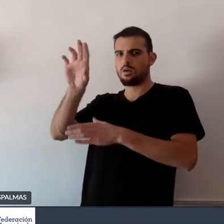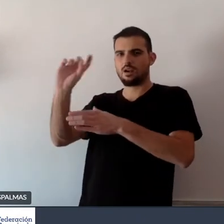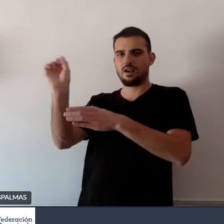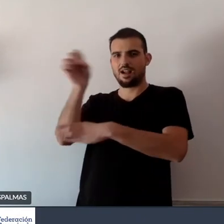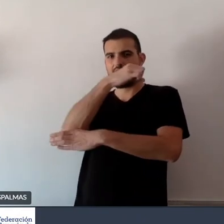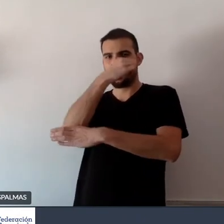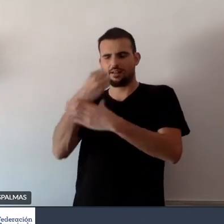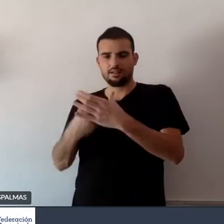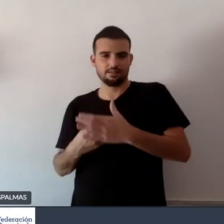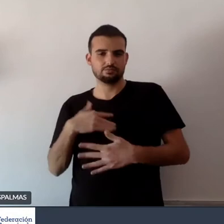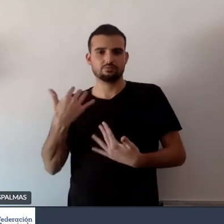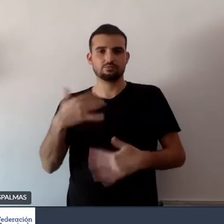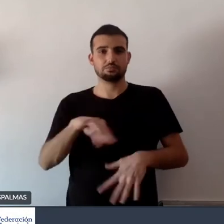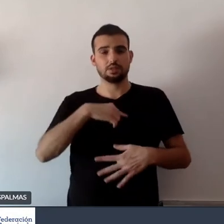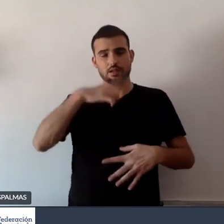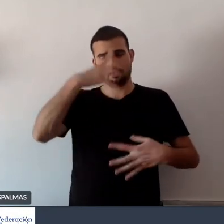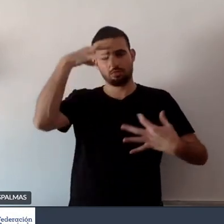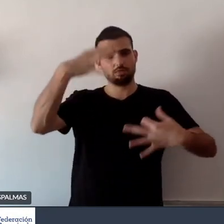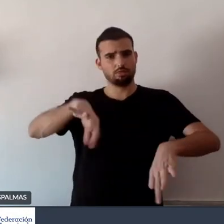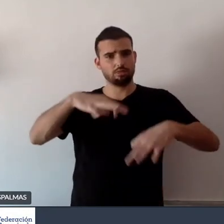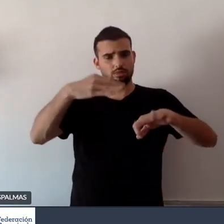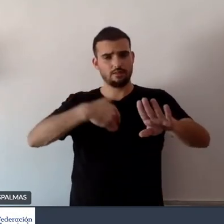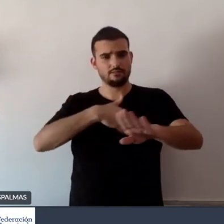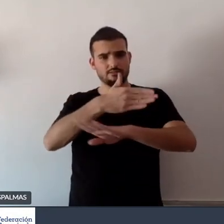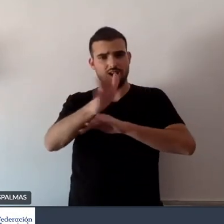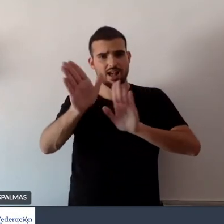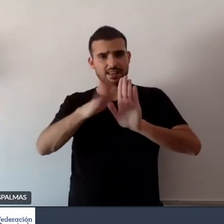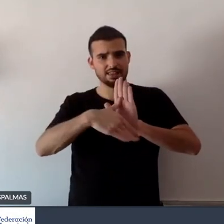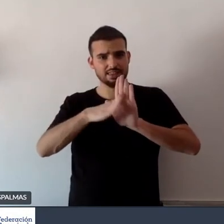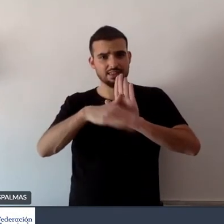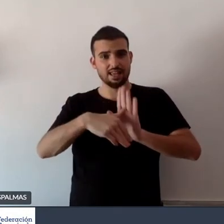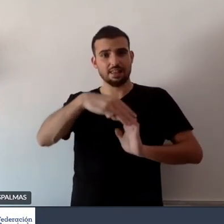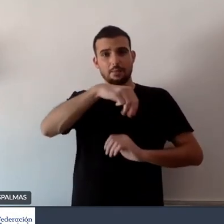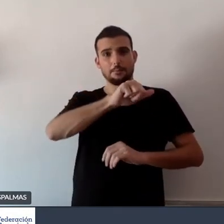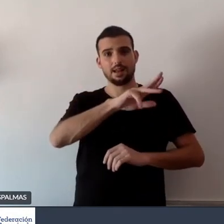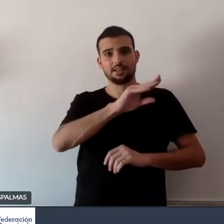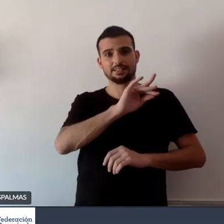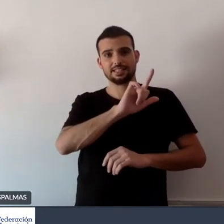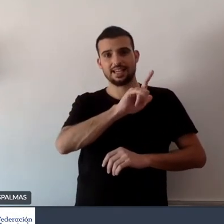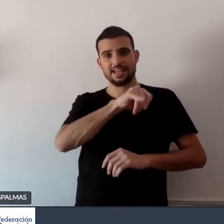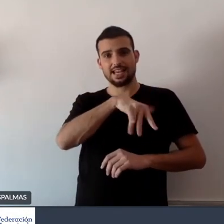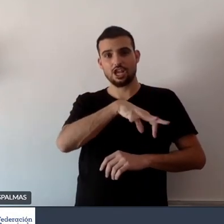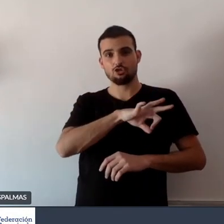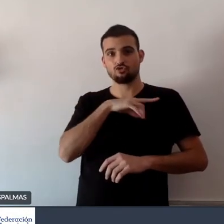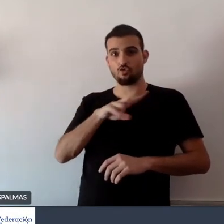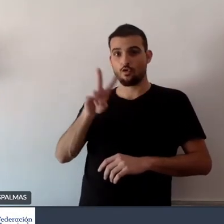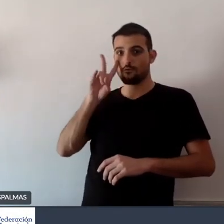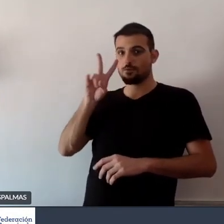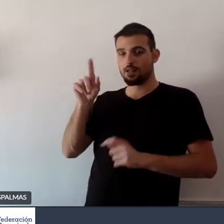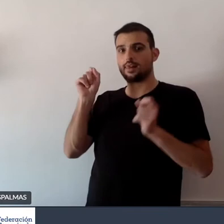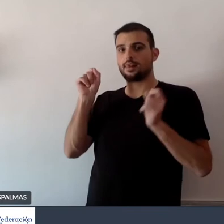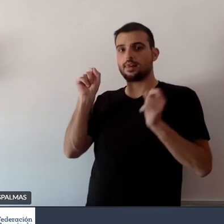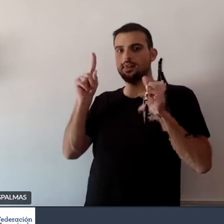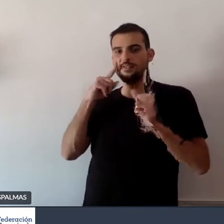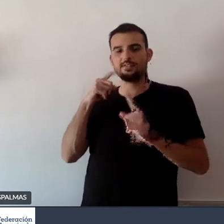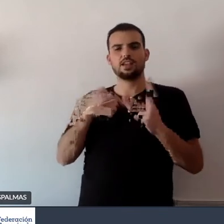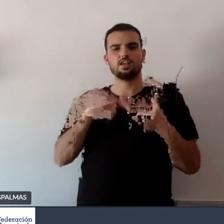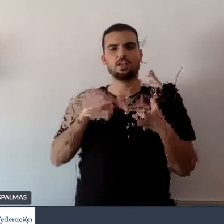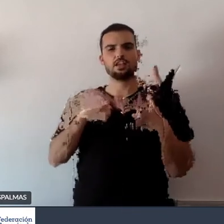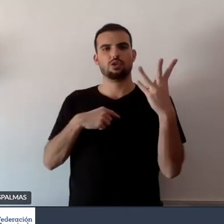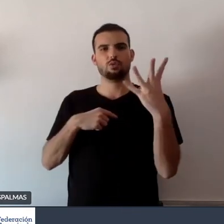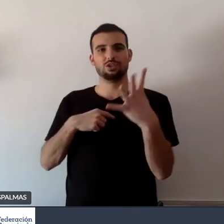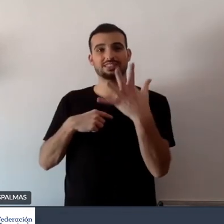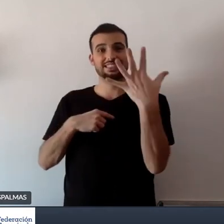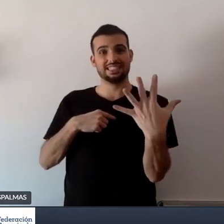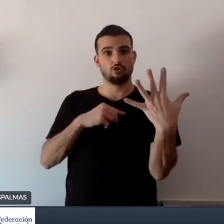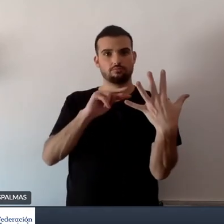Él no se da cuenta, va tarde. Marcelinho lee muy bien que el pase va muy abajo y fijaros, 1, 2, 3, 4, 5 jugadores mirando al